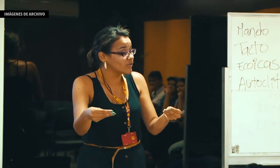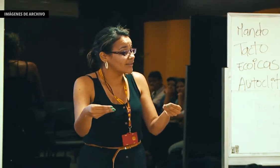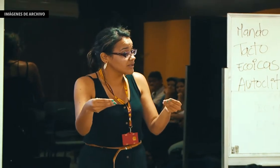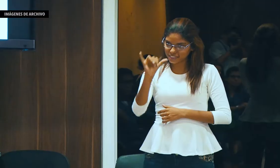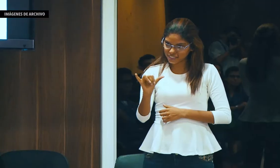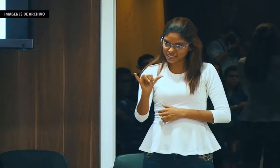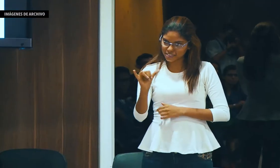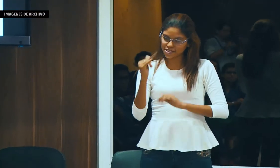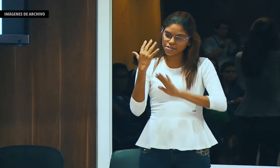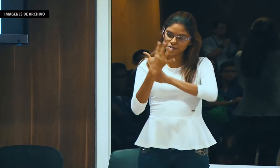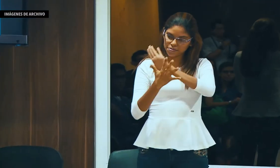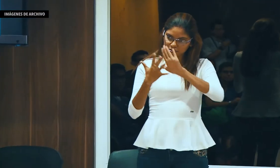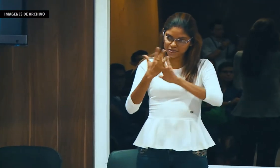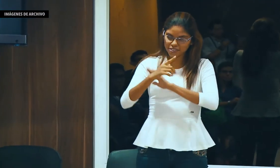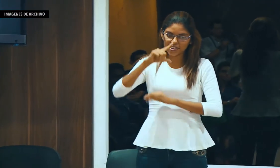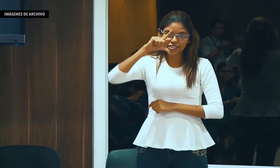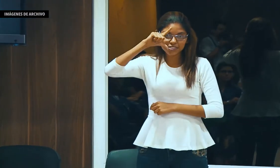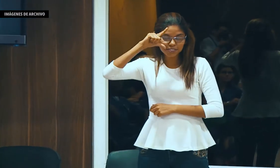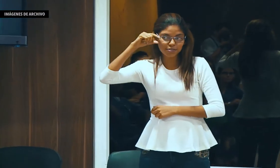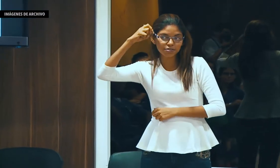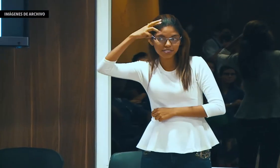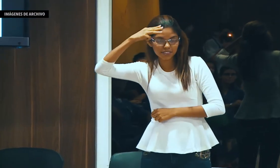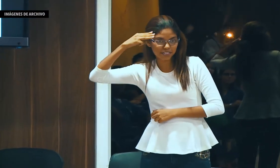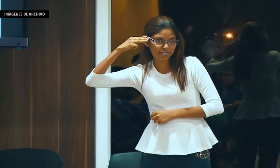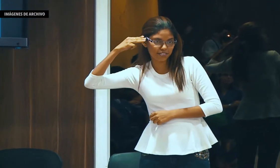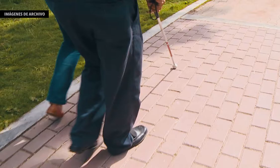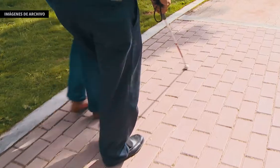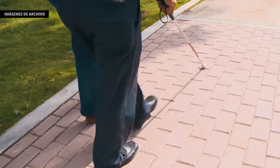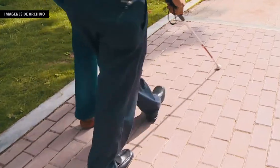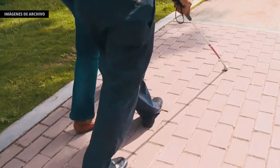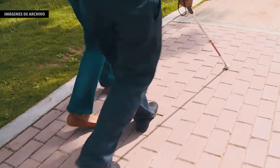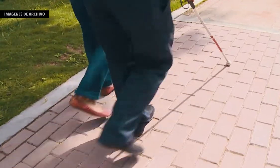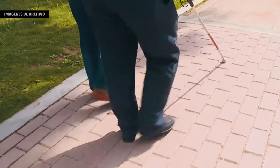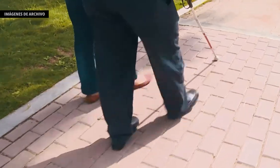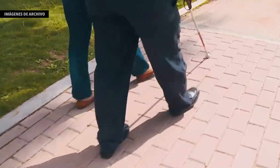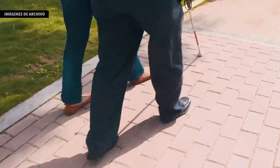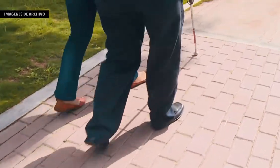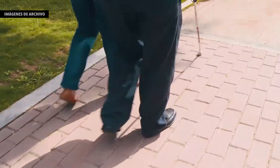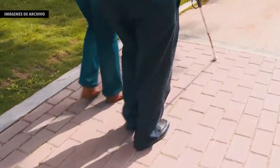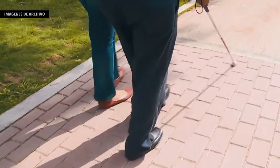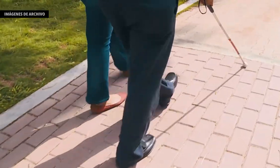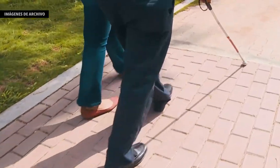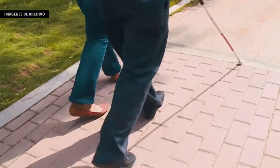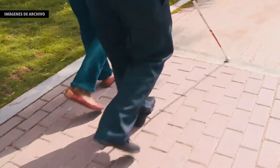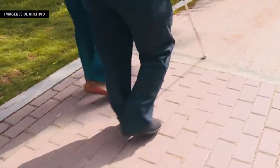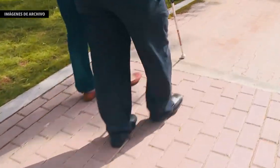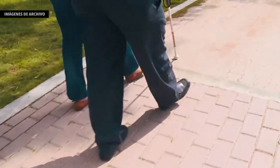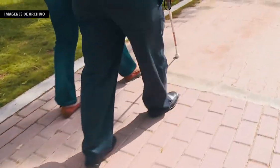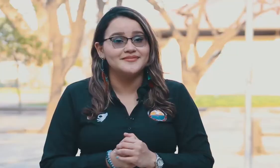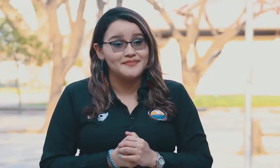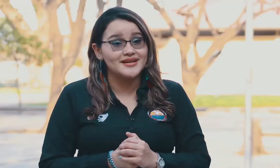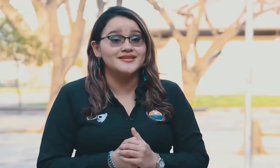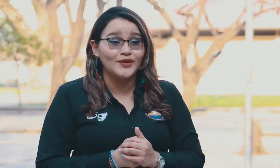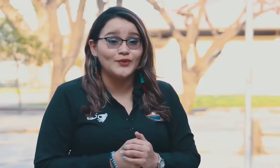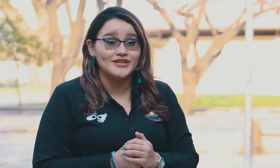no veo exclusión en ningún momento. Me parece que de verdad la Universidad del Magdalena es más